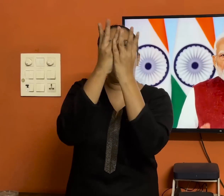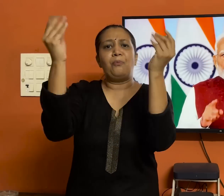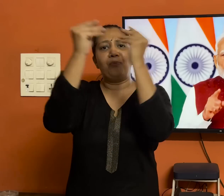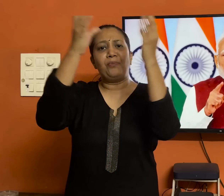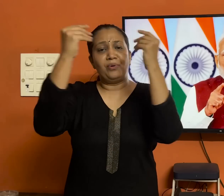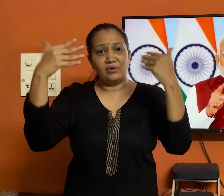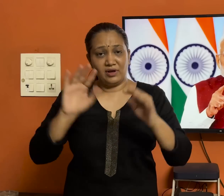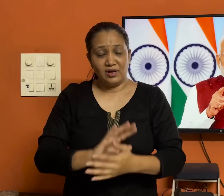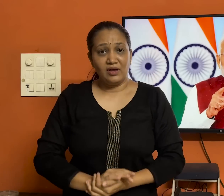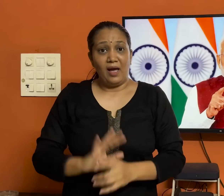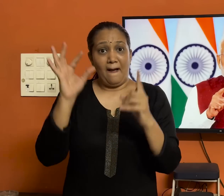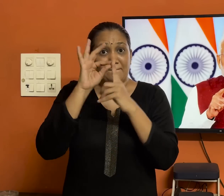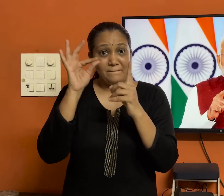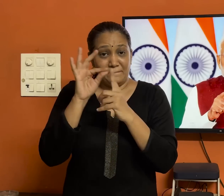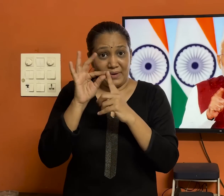पाकिस्तान की तैयारी